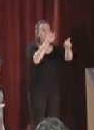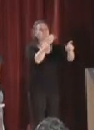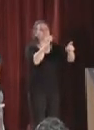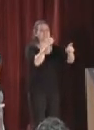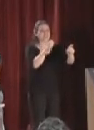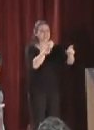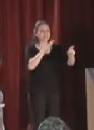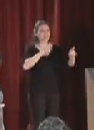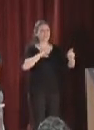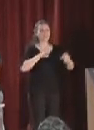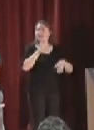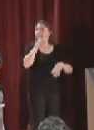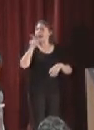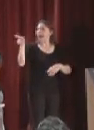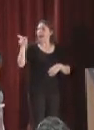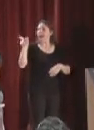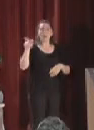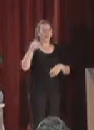Ahora vou berrar, non te preocupes.